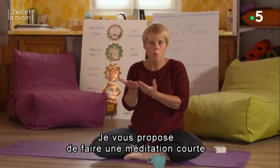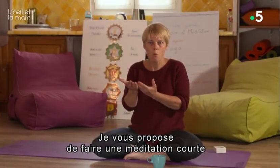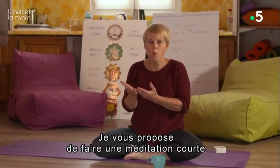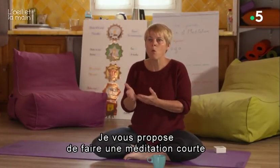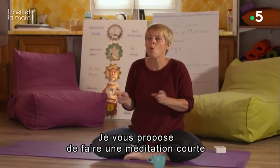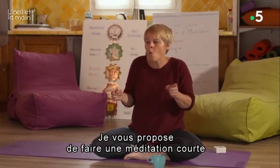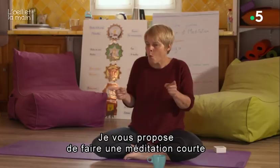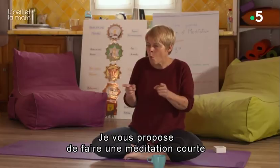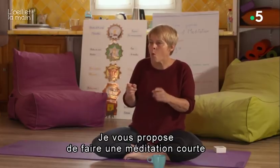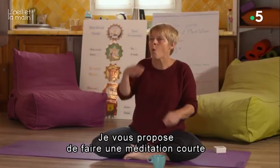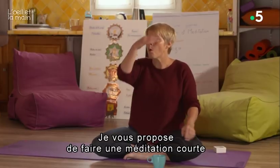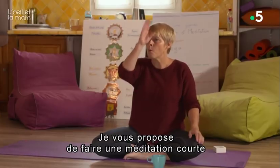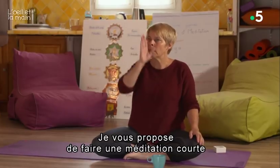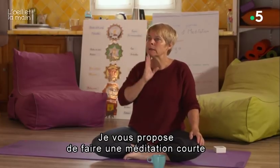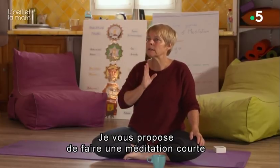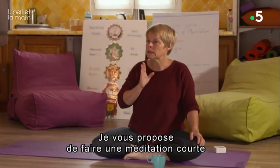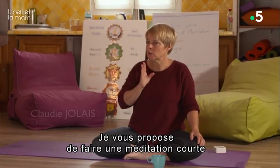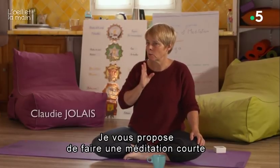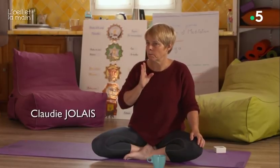Je vous propose de faire une méditation courte.